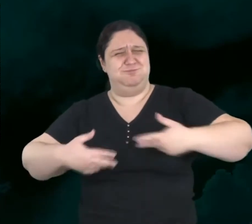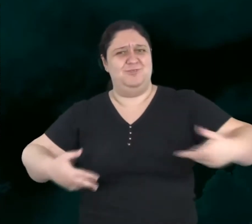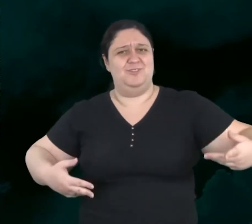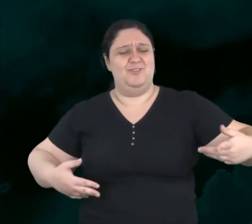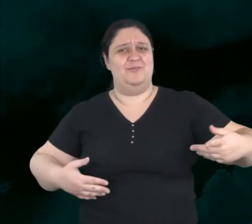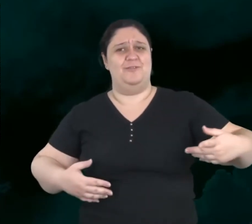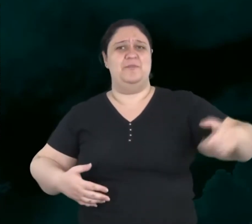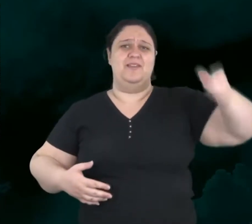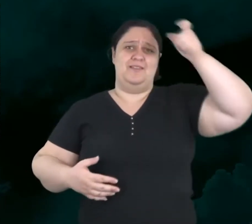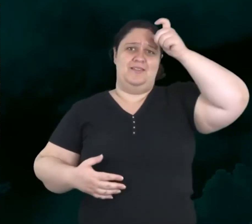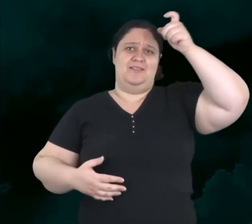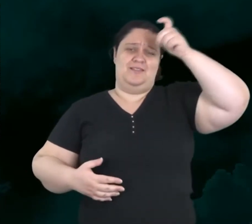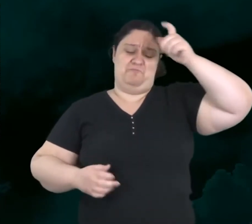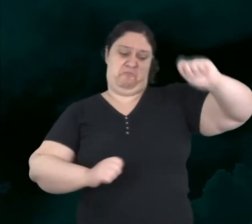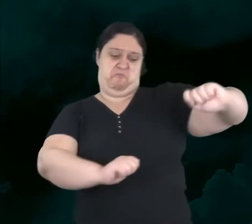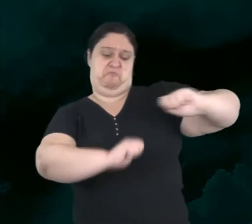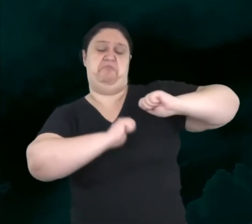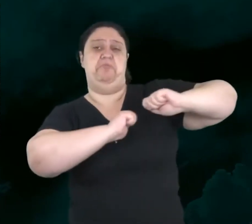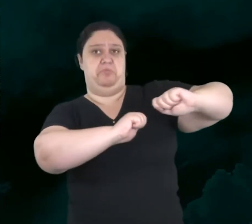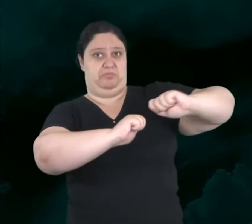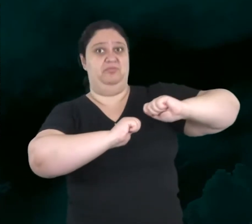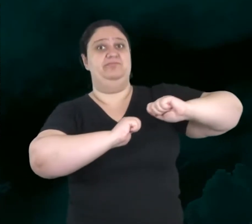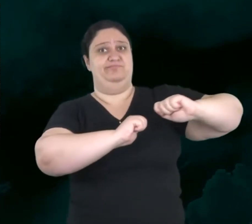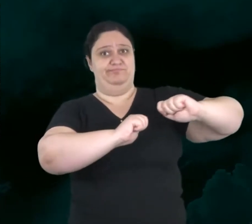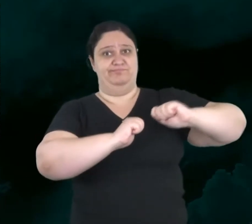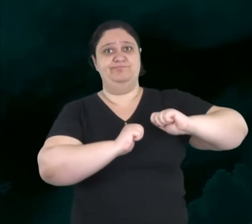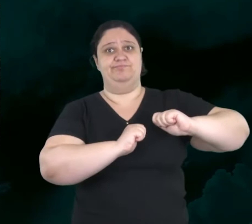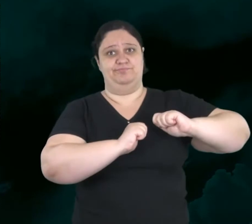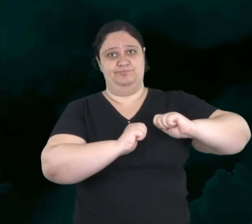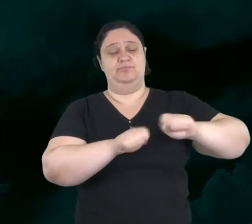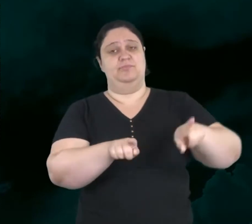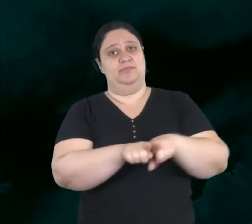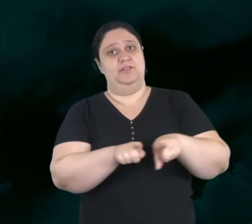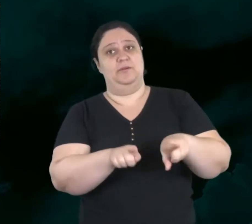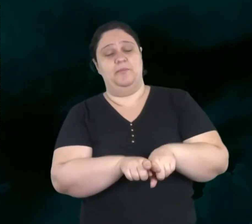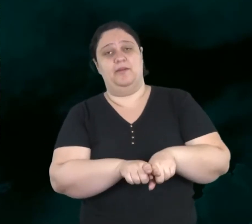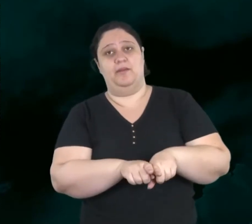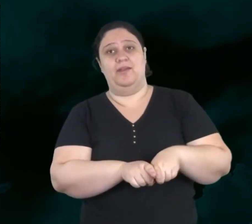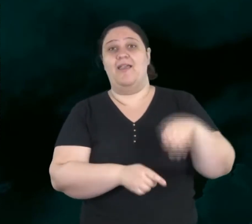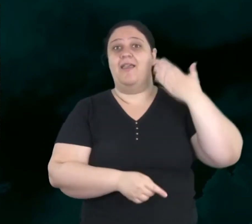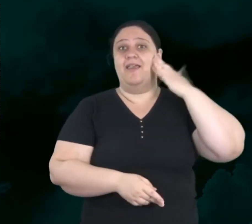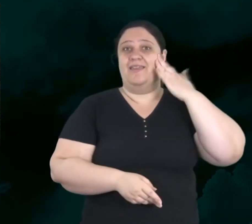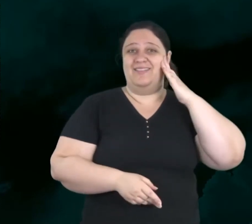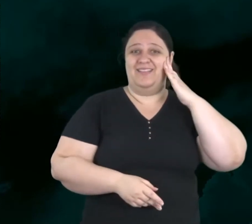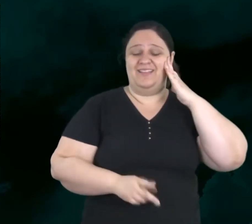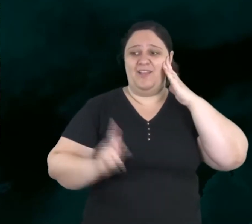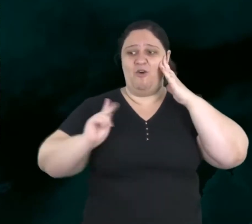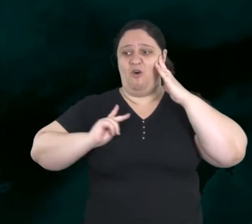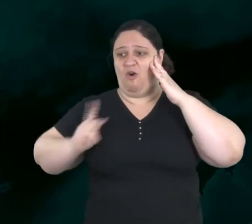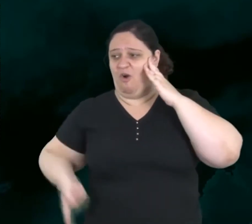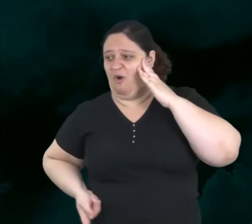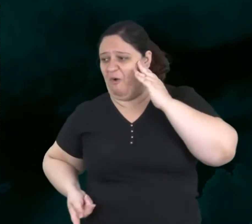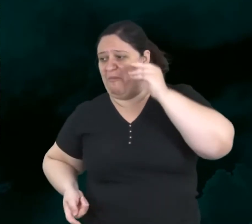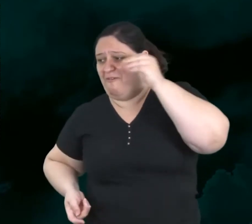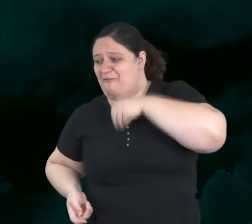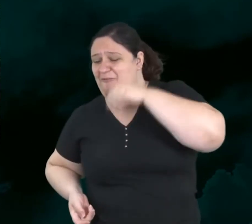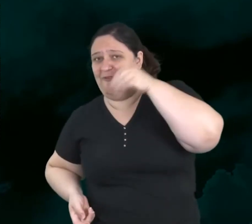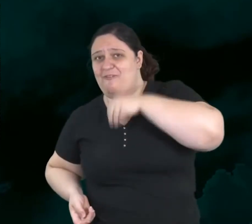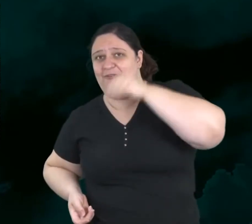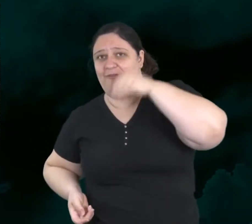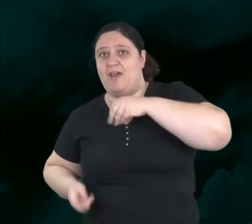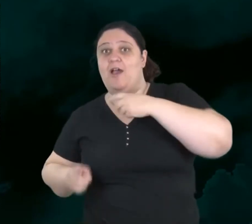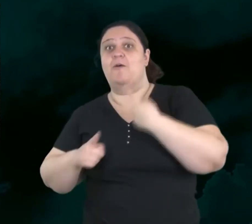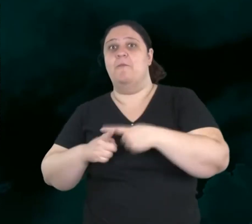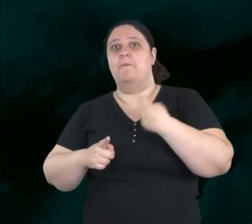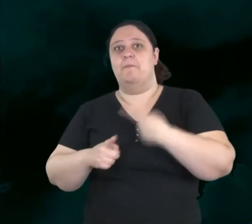tentações, né, que um homem passaria, e também entendeu a fraqueza humana, porque ele também se revestiu